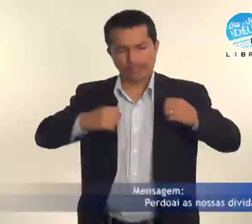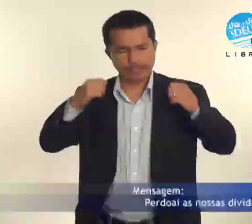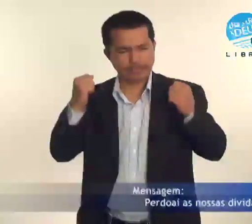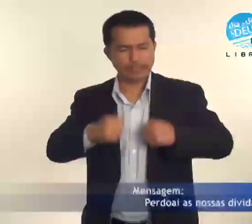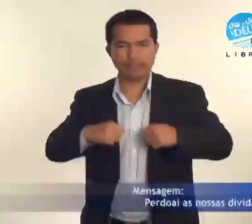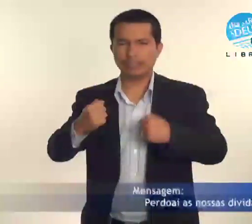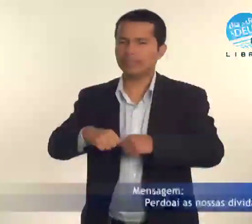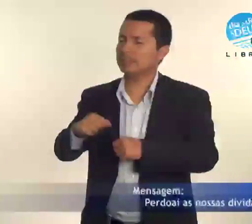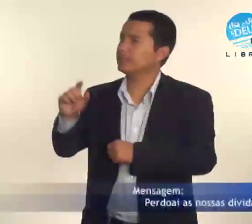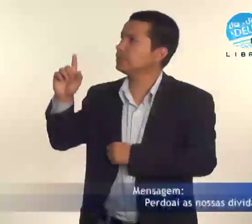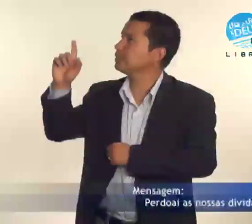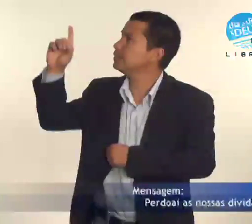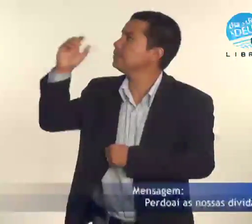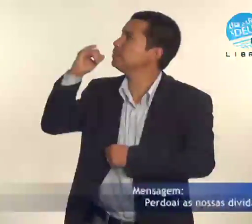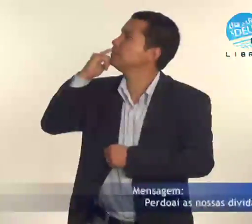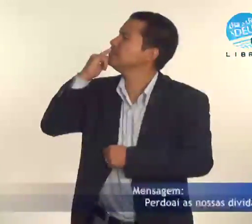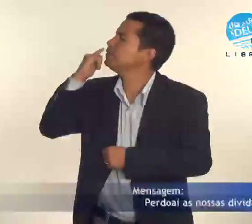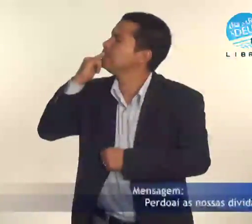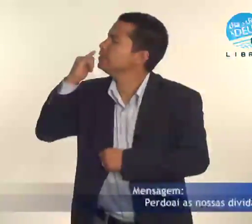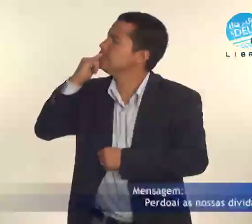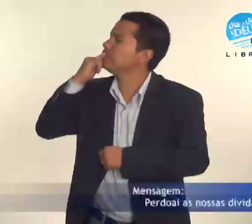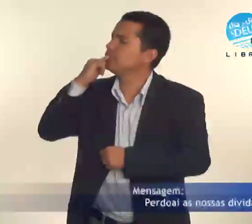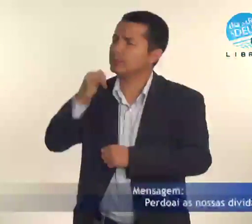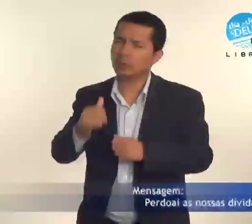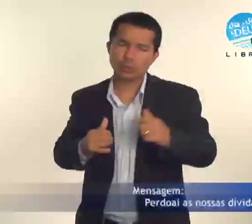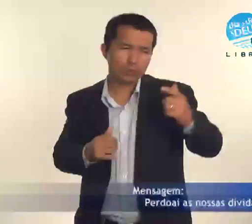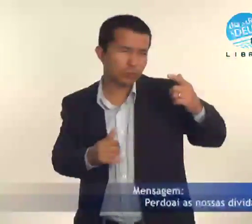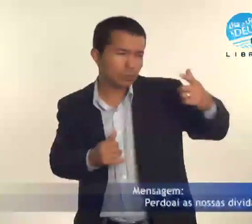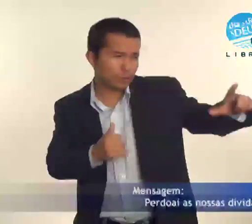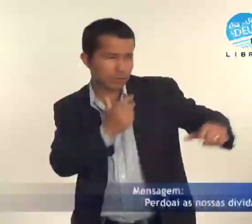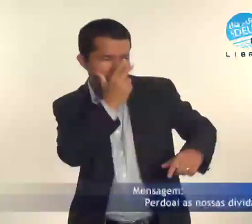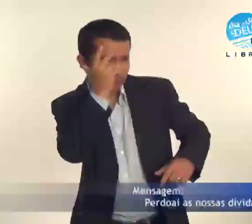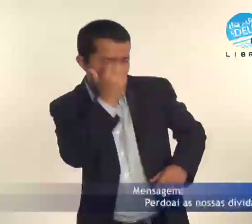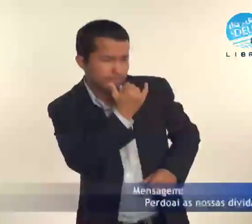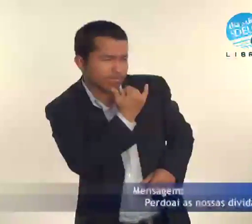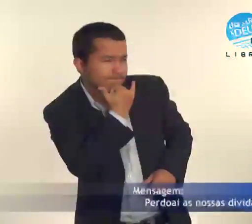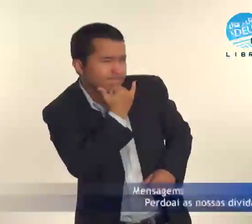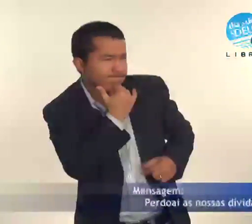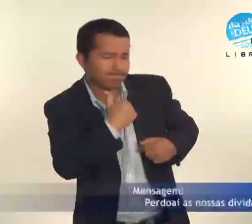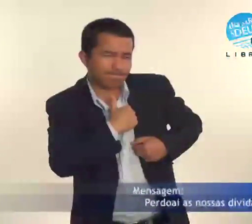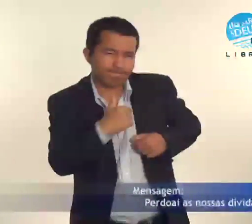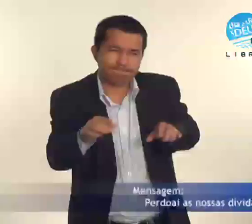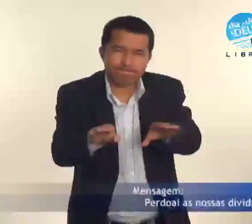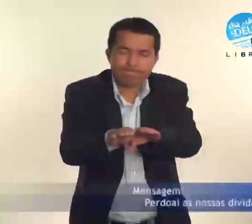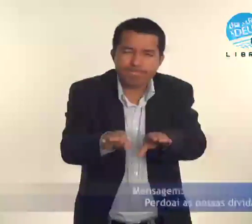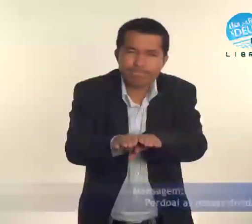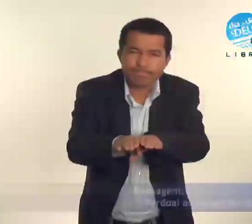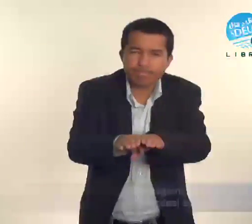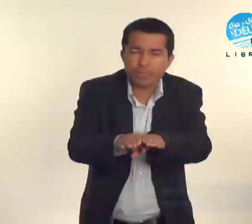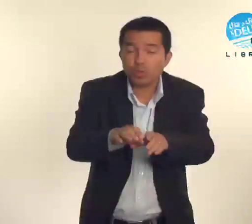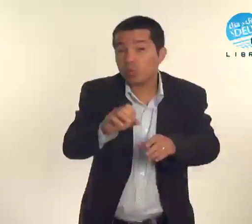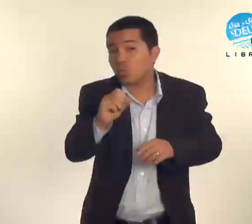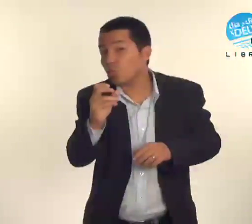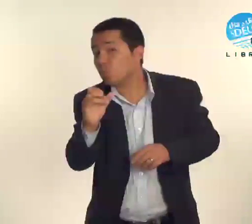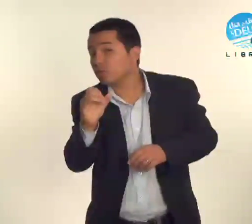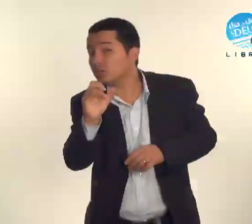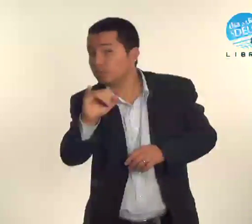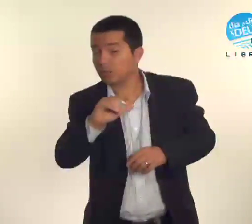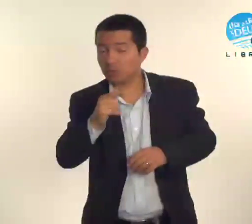perdoado por Deus e por alguém. E se você não aprender que precisa